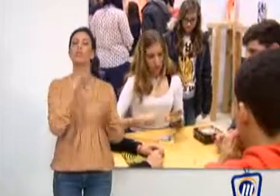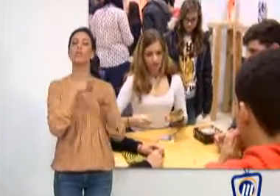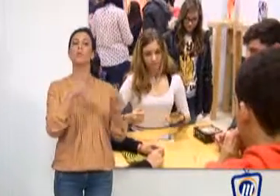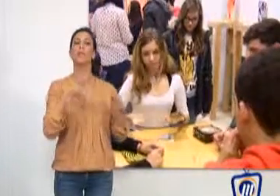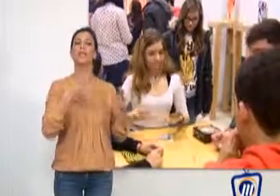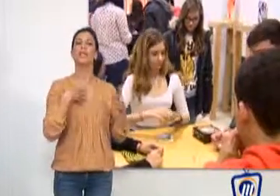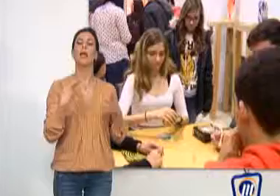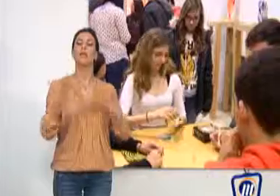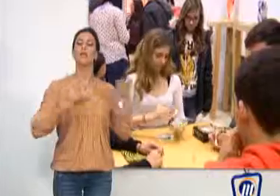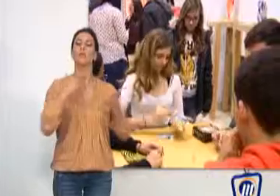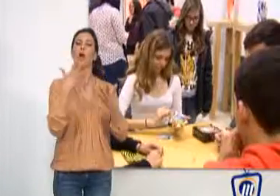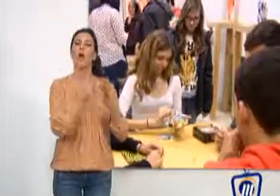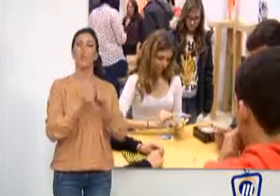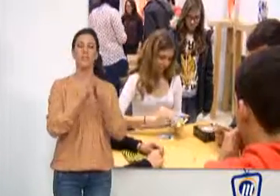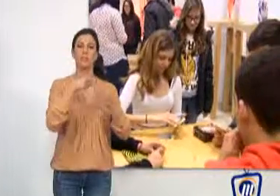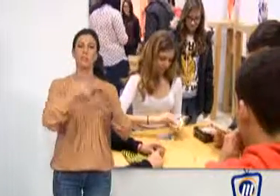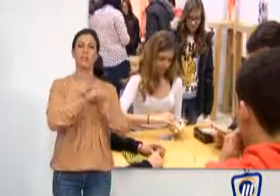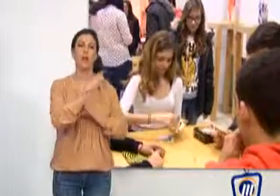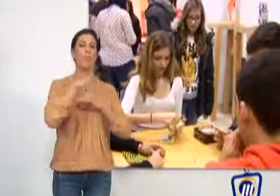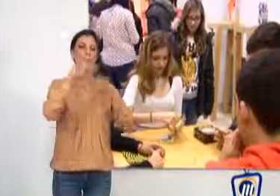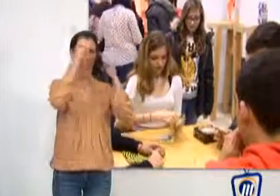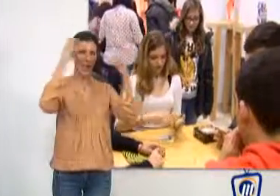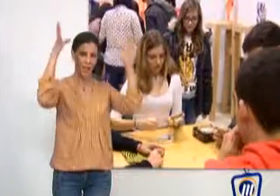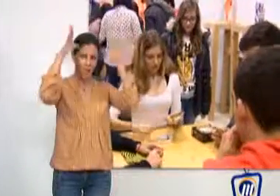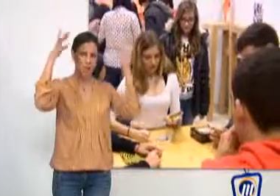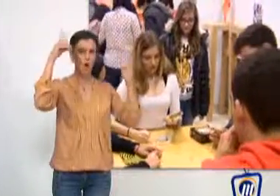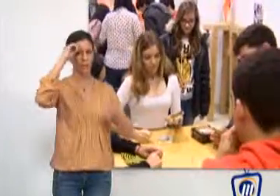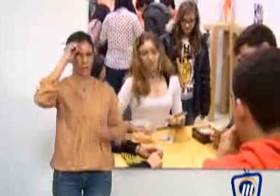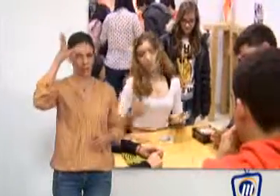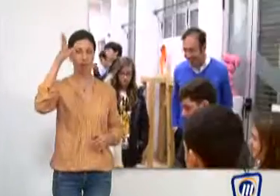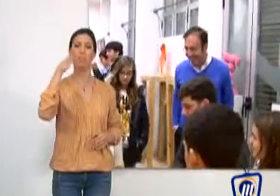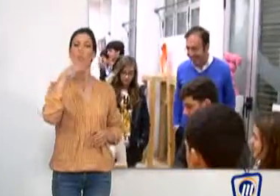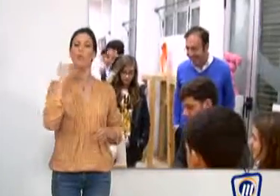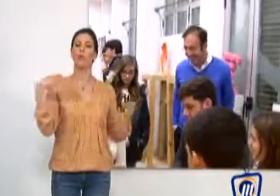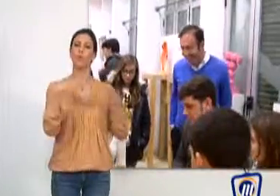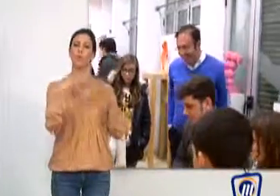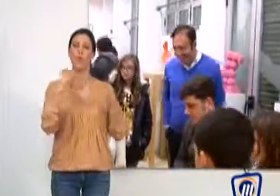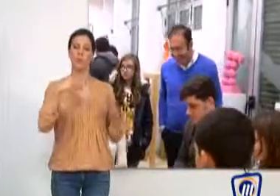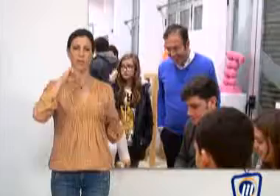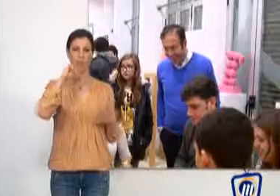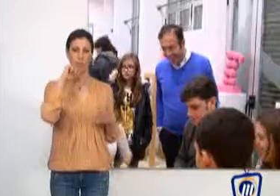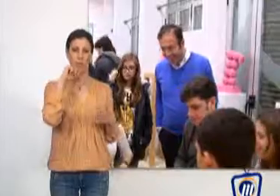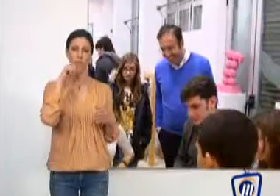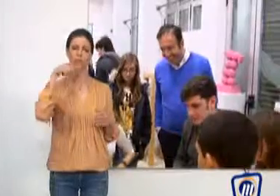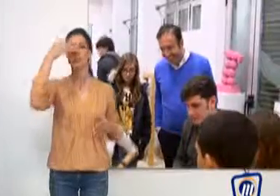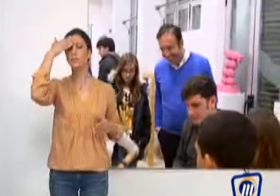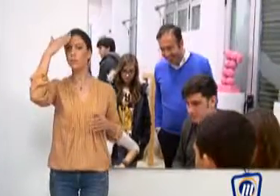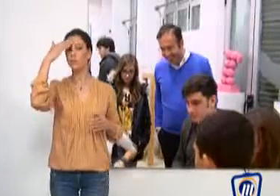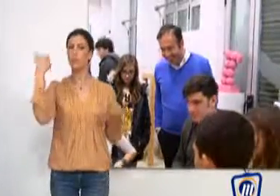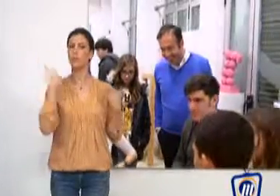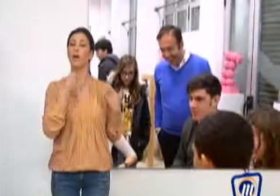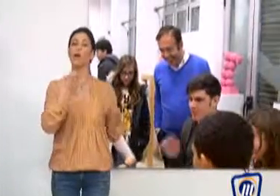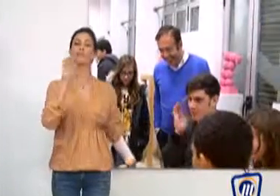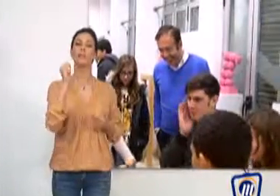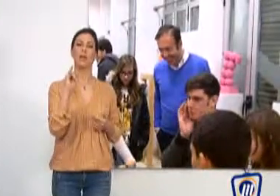es propiciar convivencias y el desarrollo de la imaginación e inteligencia del colectivo juvenil motelleña el